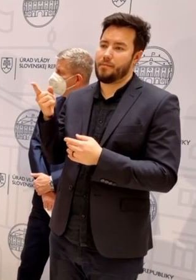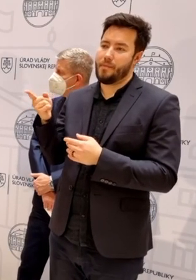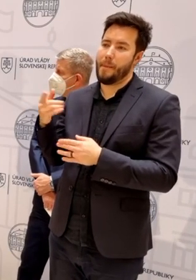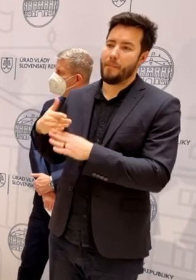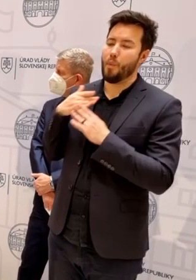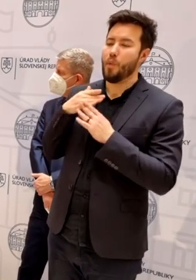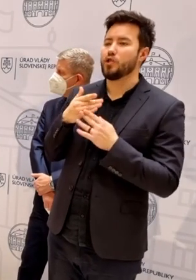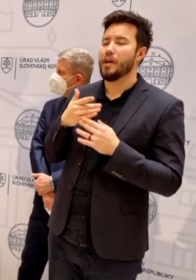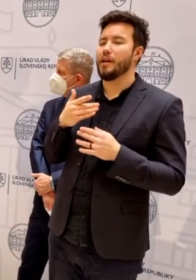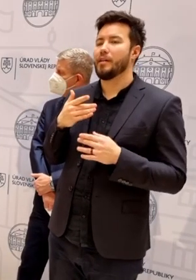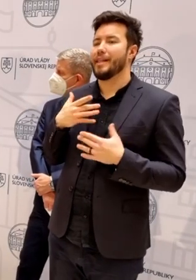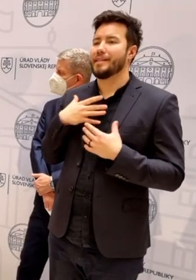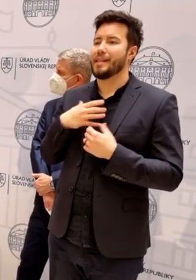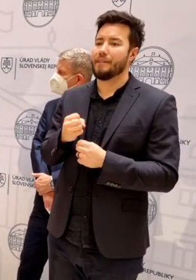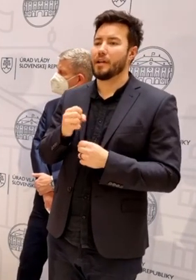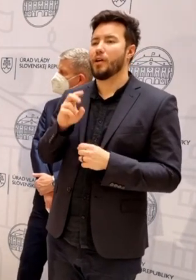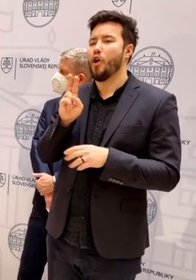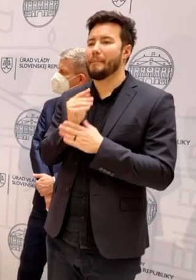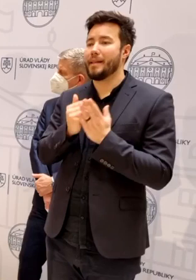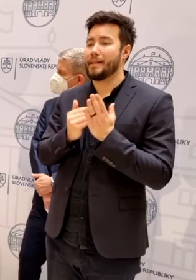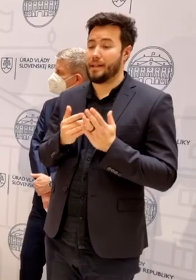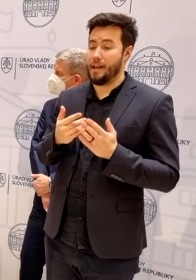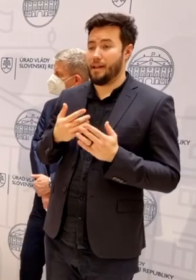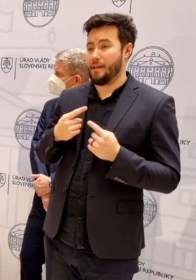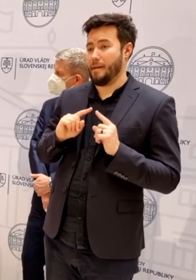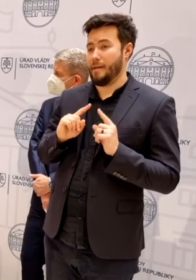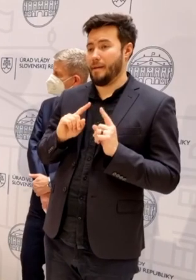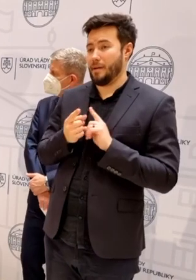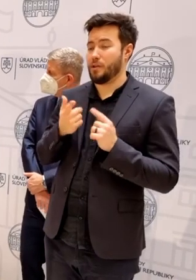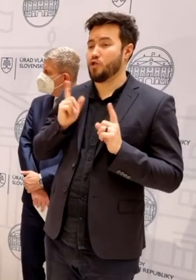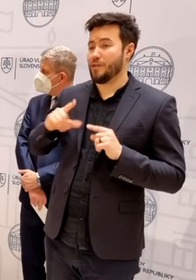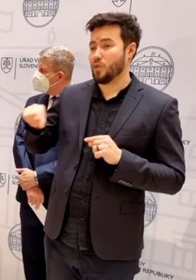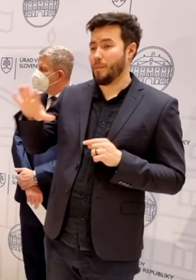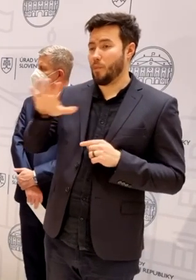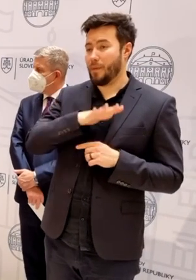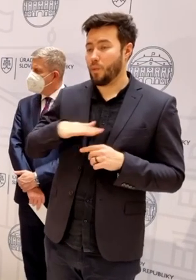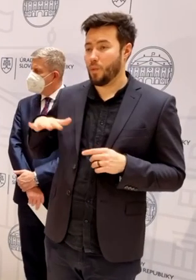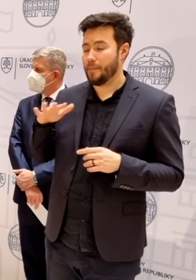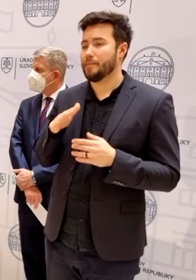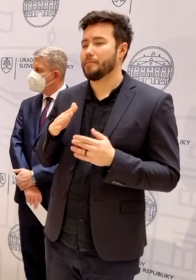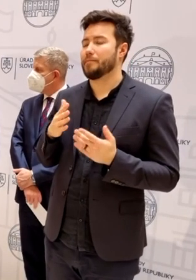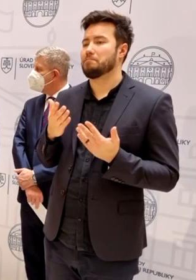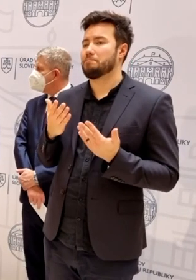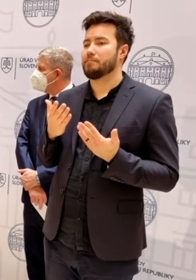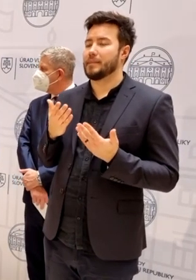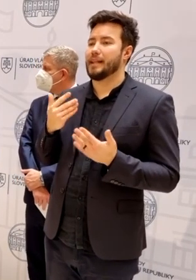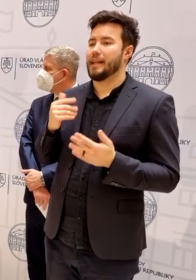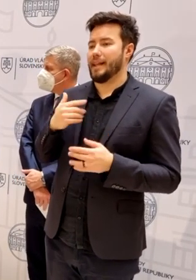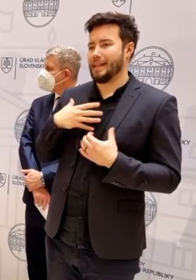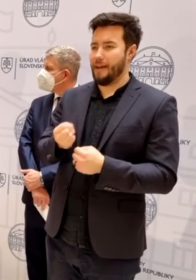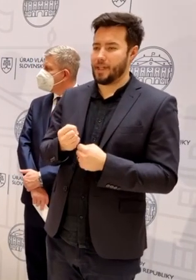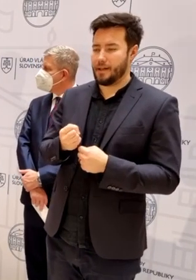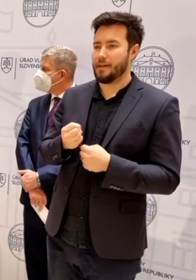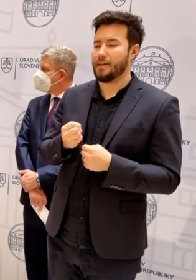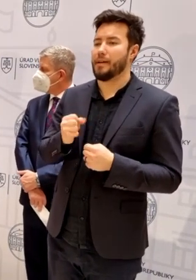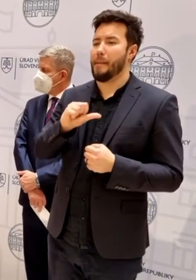návrhu opatrení pre Slovenskú republiku na najbližšie týždne, s tým, že prvá fáza je